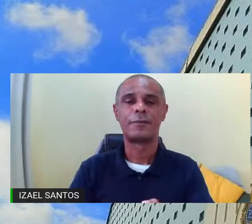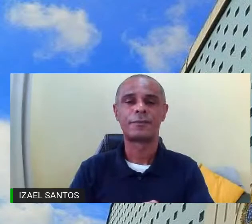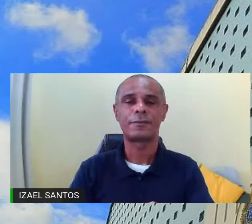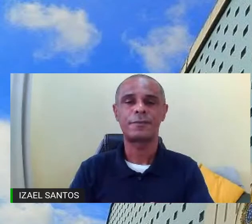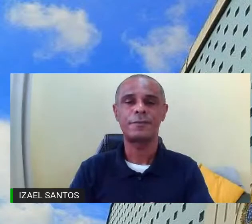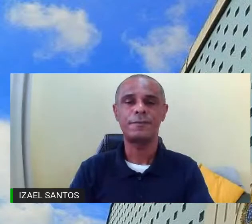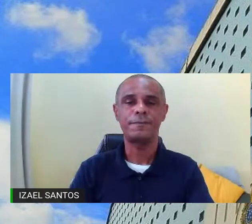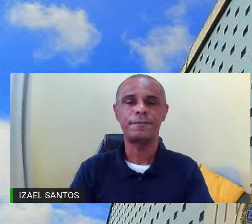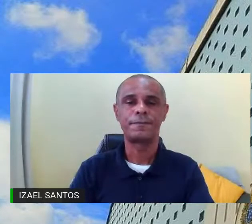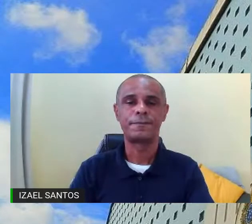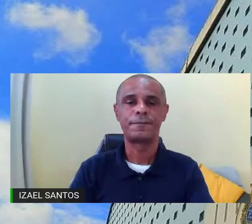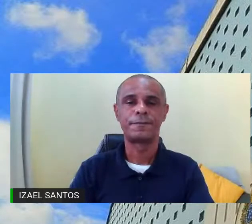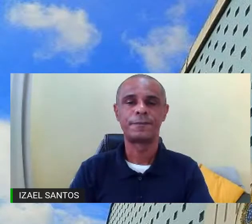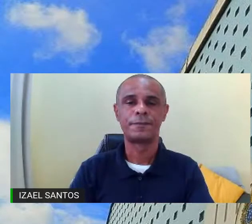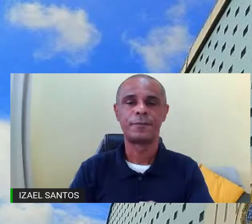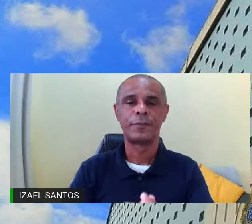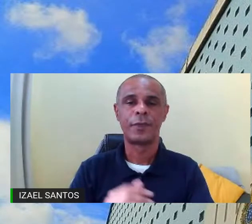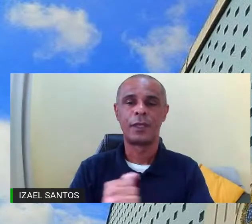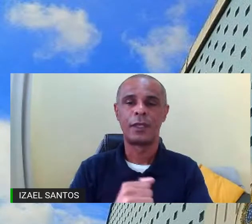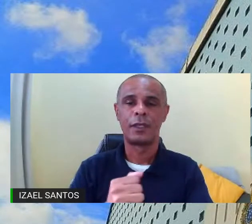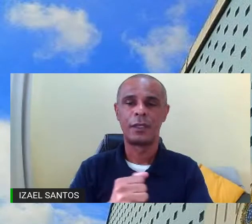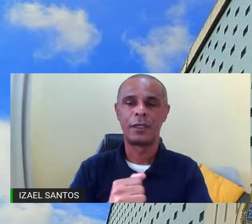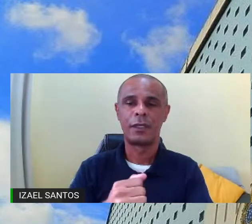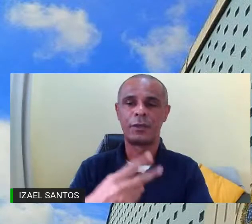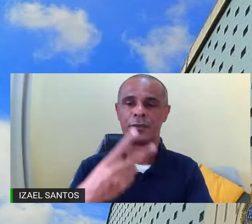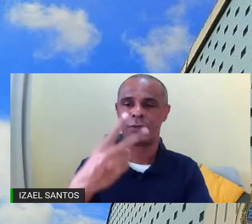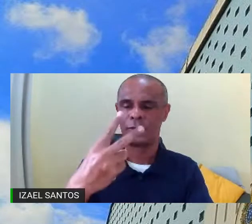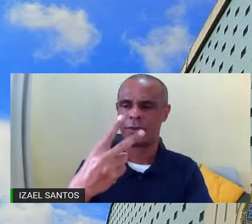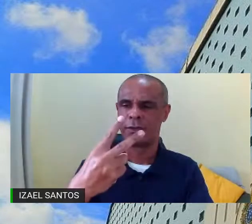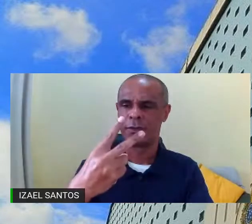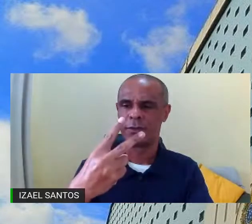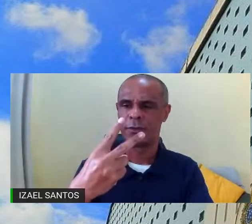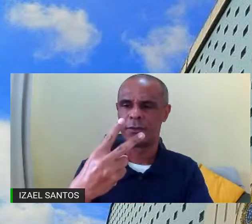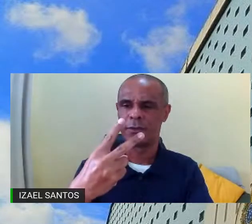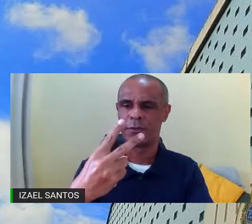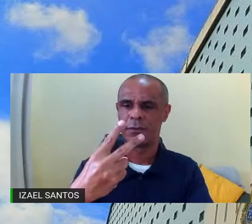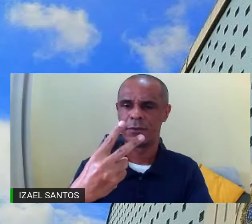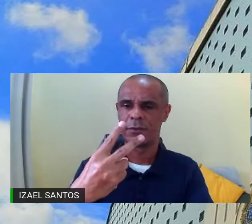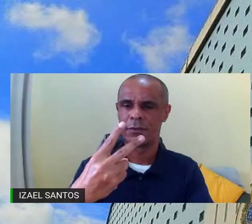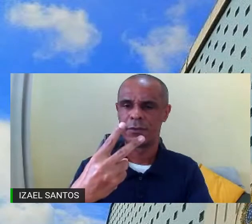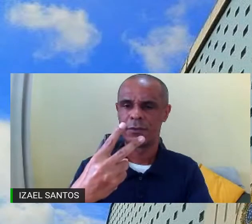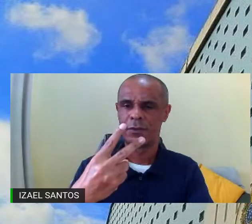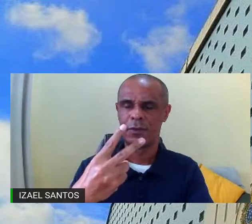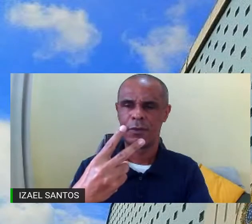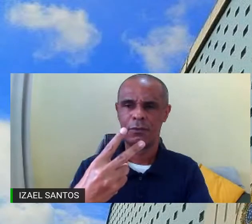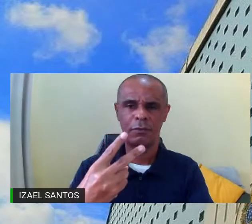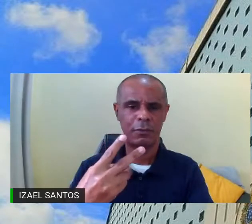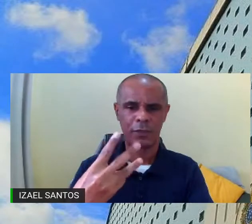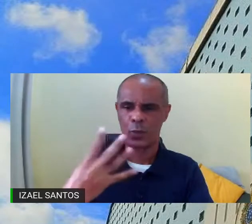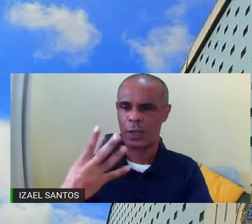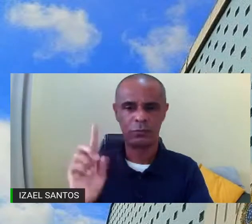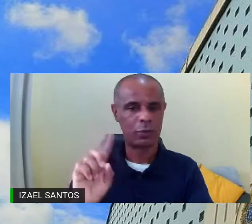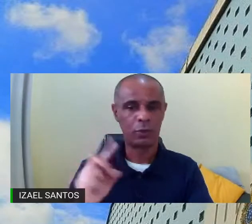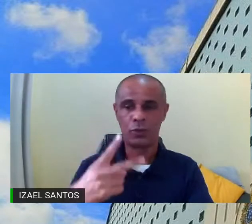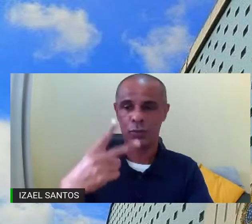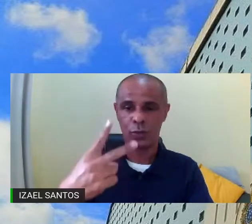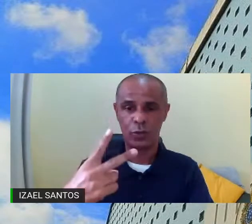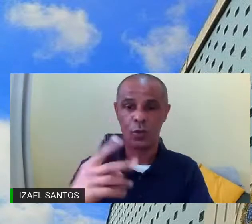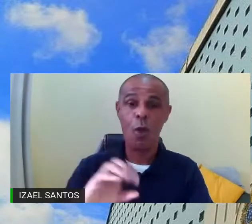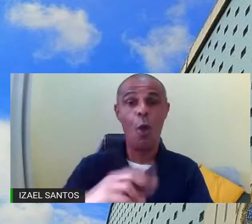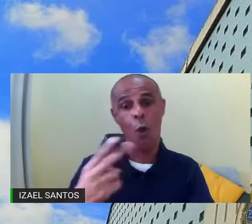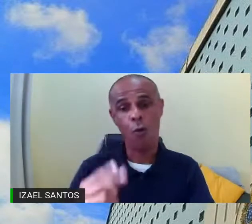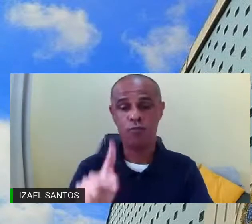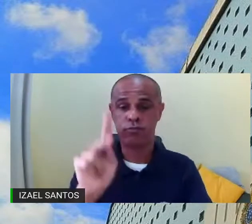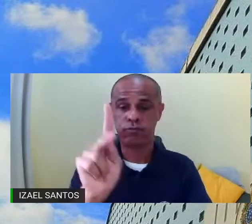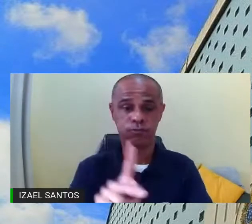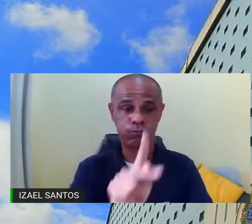em 2 anos apenas, e não 3 ou 4? Ou os senhores podem utilizar da sua autonomia